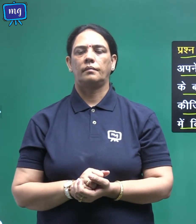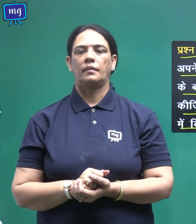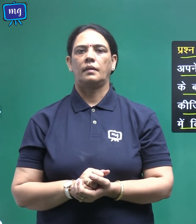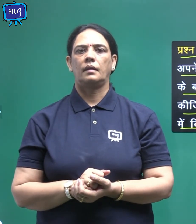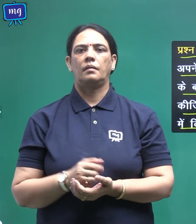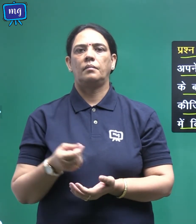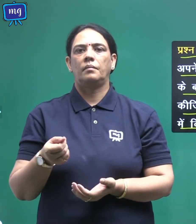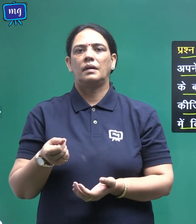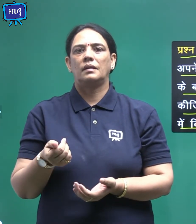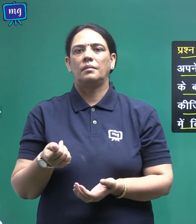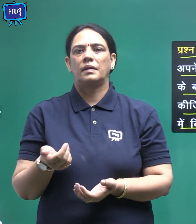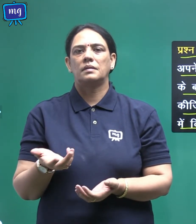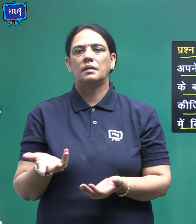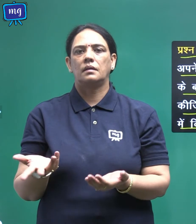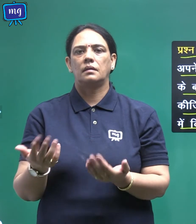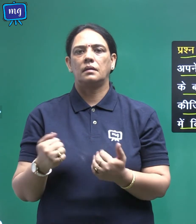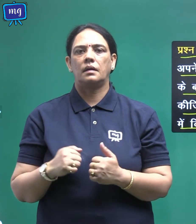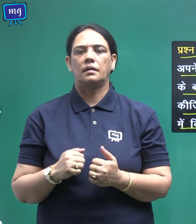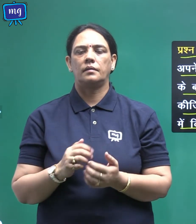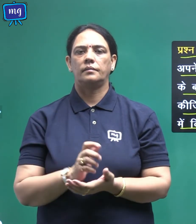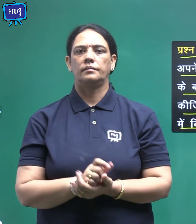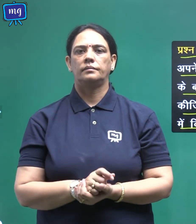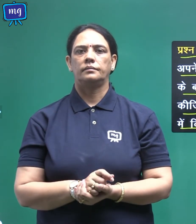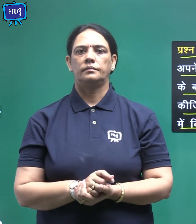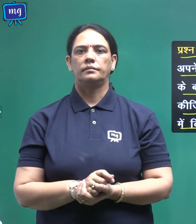कितने रुपये थे।